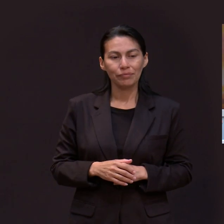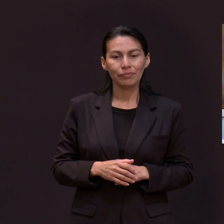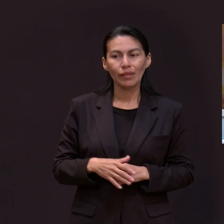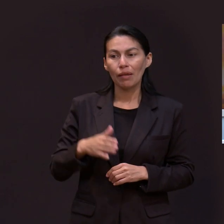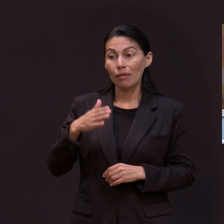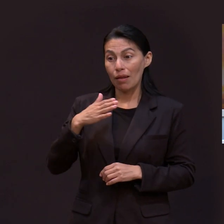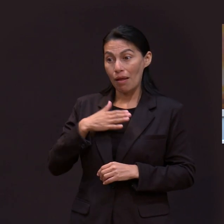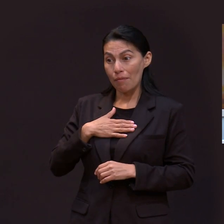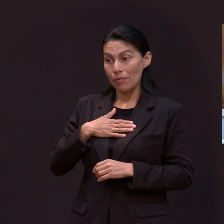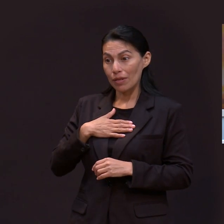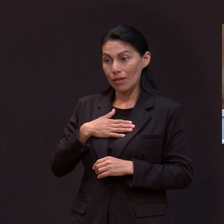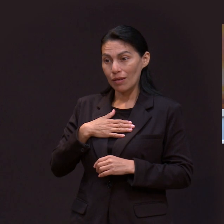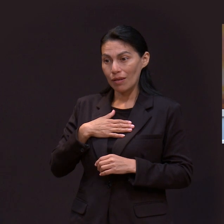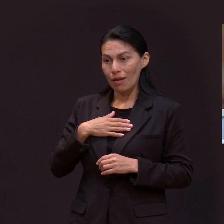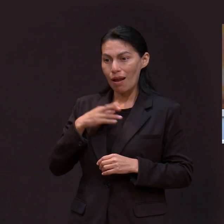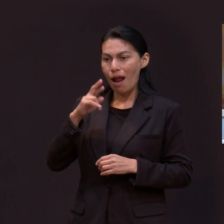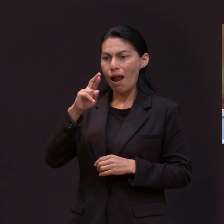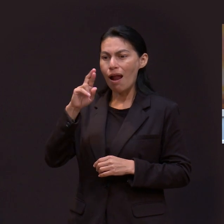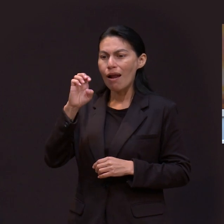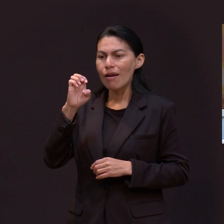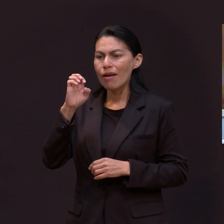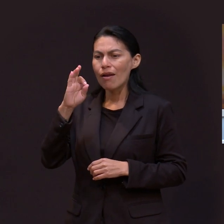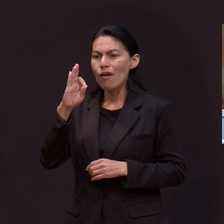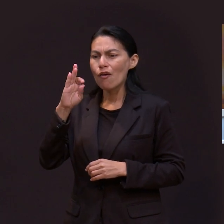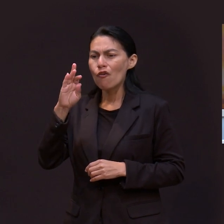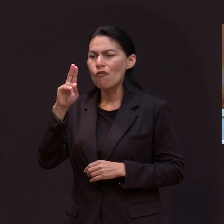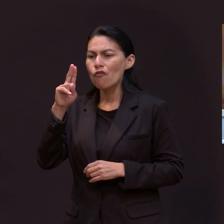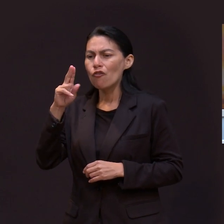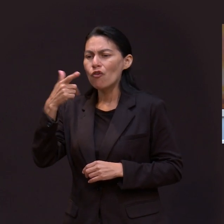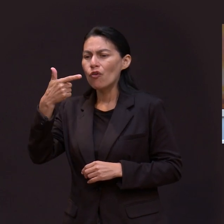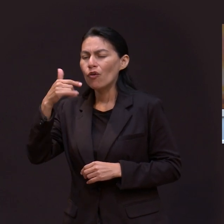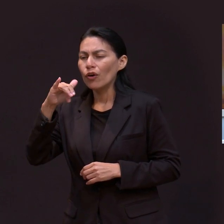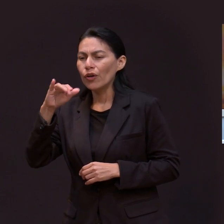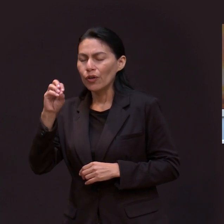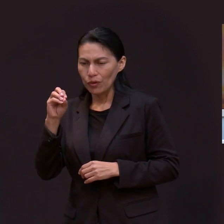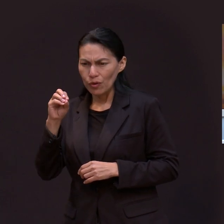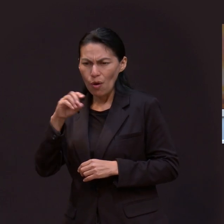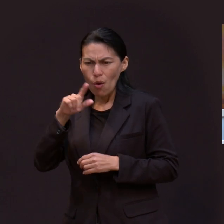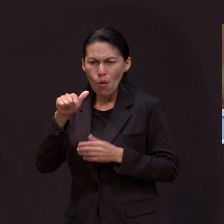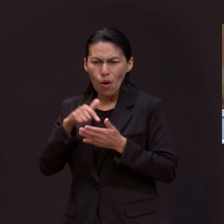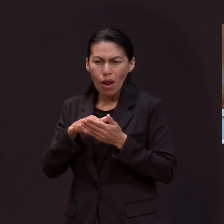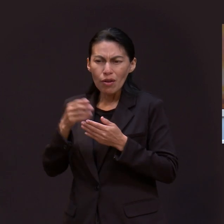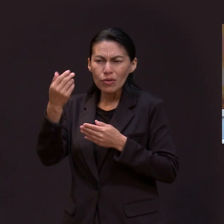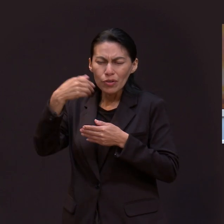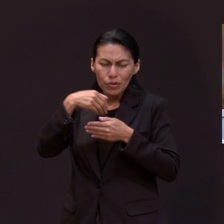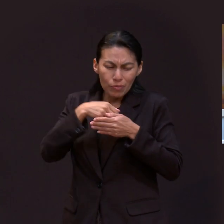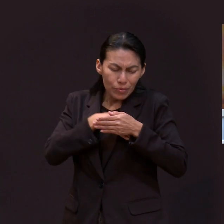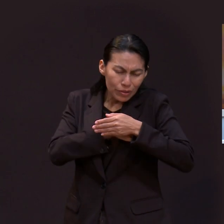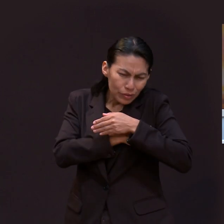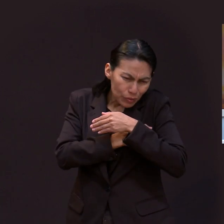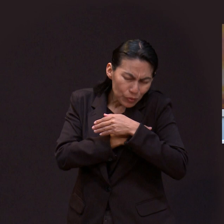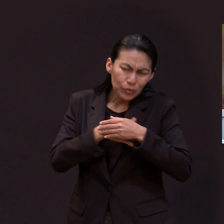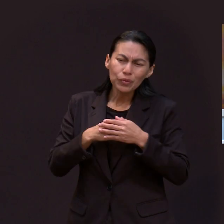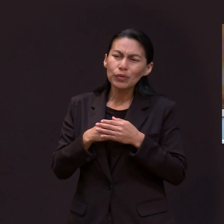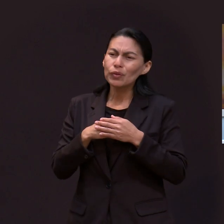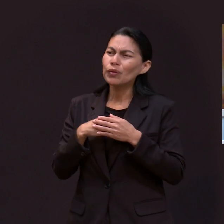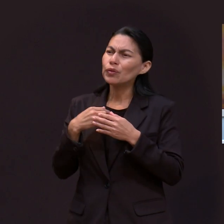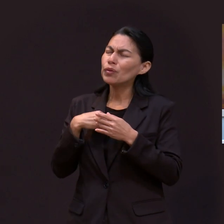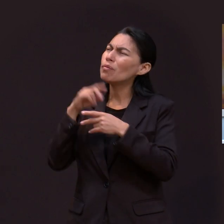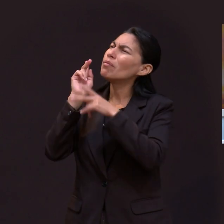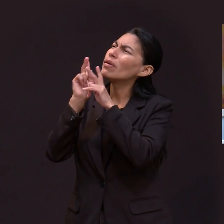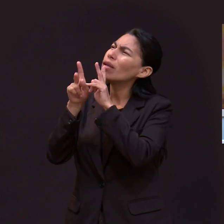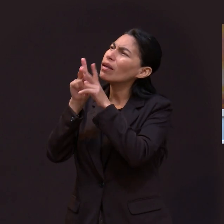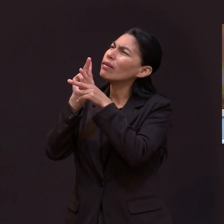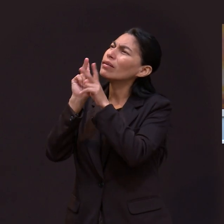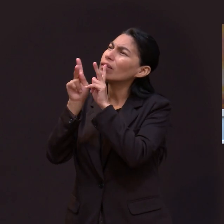esto para mí es un refugio es un lugar de gozo de alegría porque es donde yo me